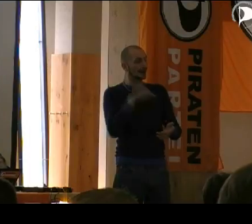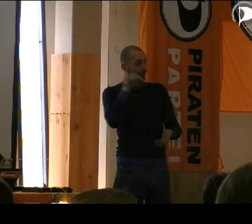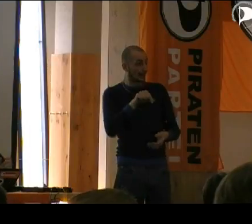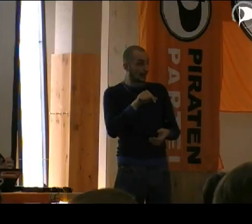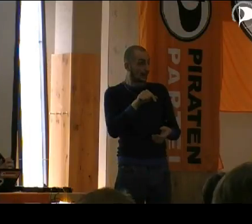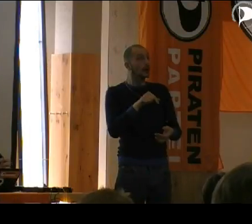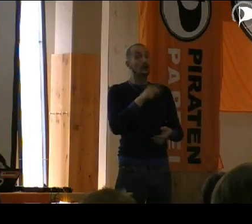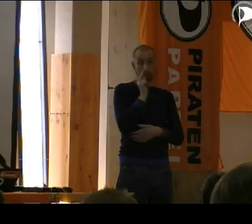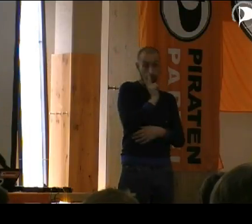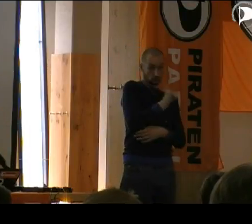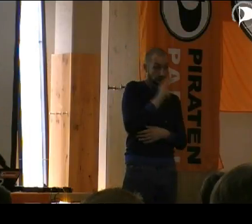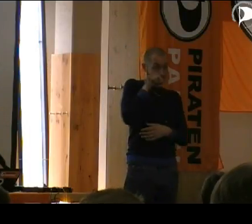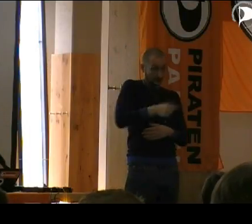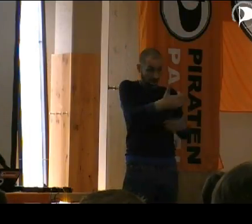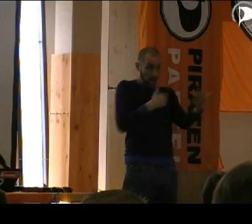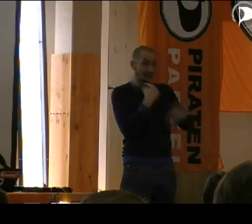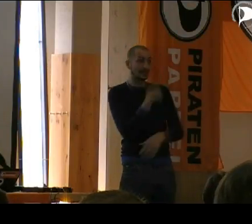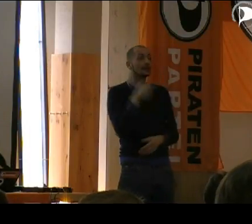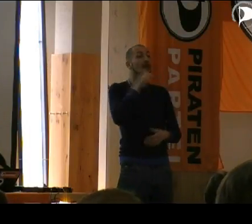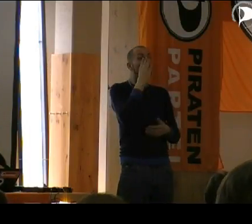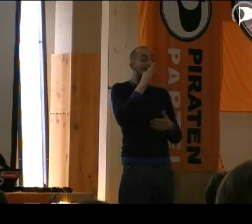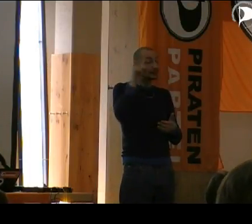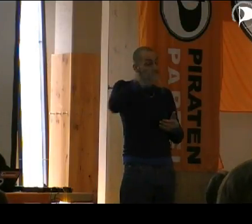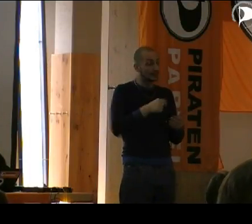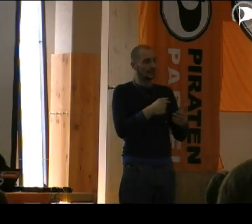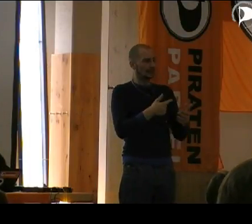buchhaltung ist nur ordnungsgemäß wenn ihr auch zeitnah